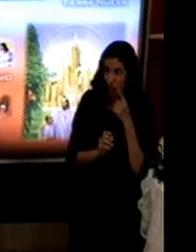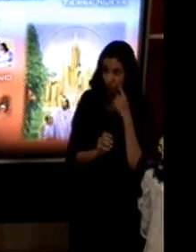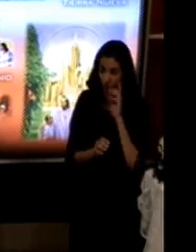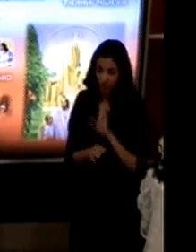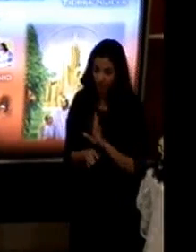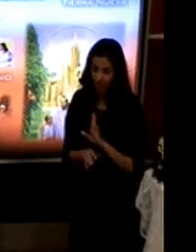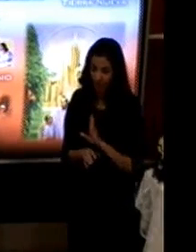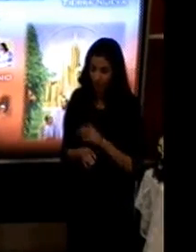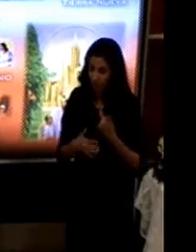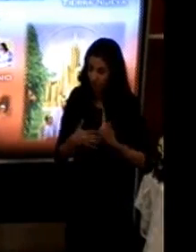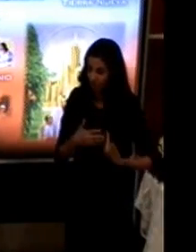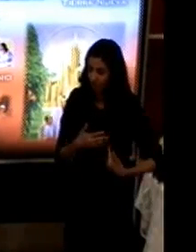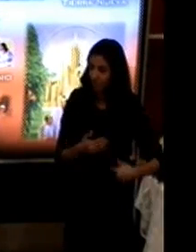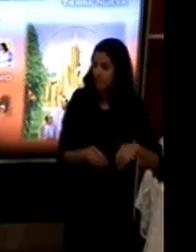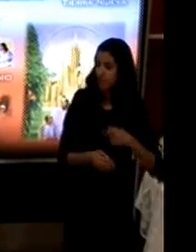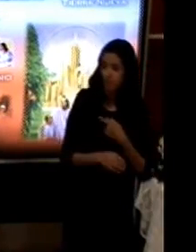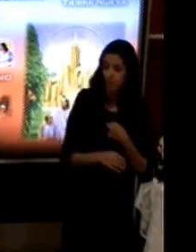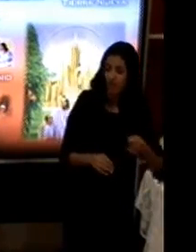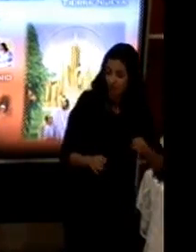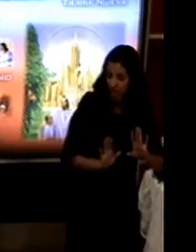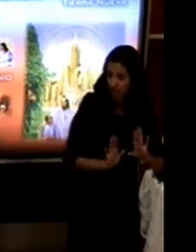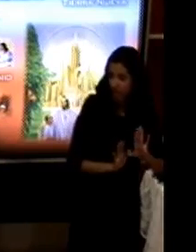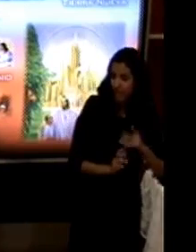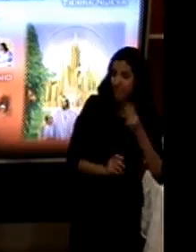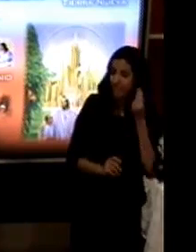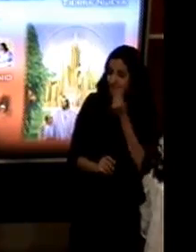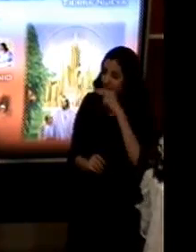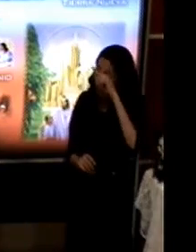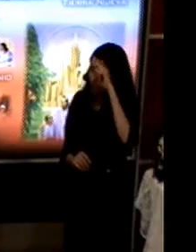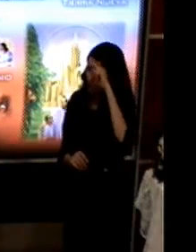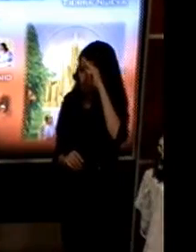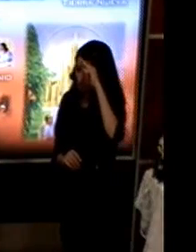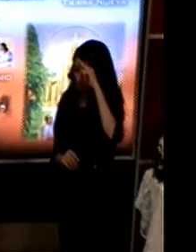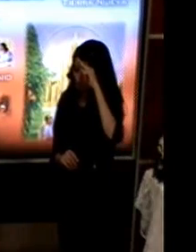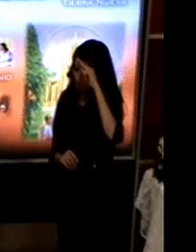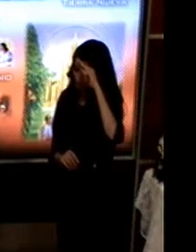tus ideas, tus diversiones, tus viajes.